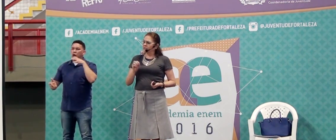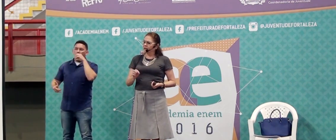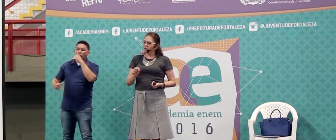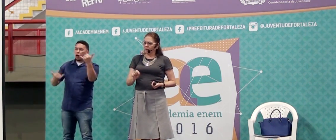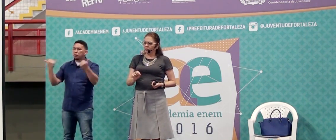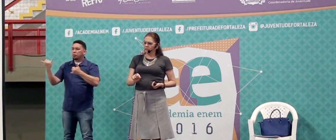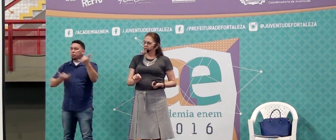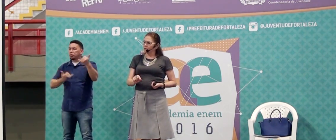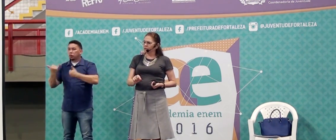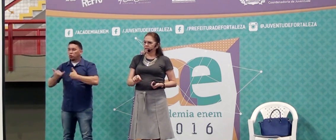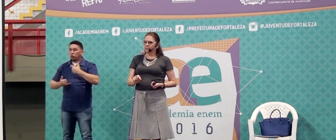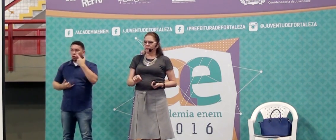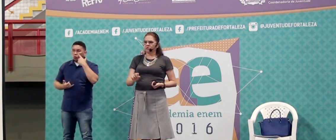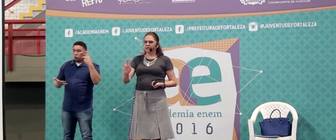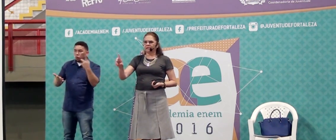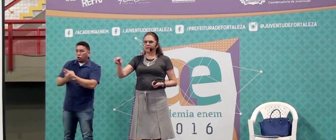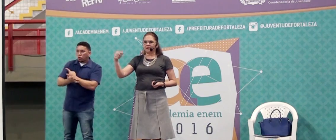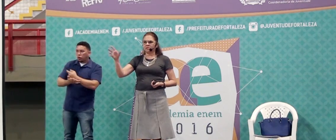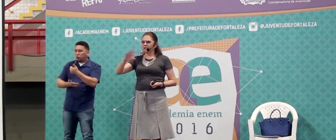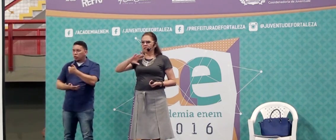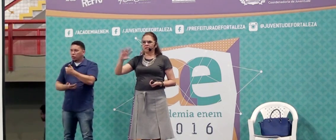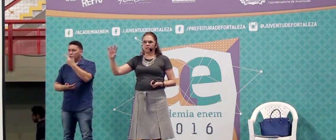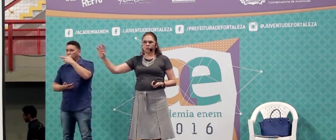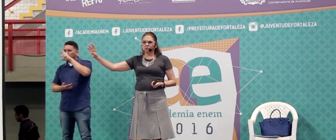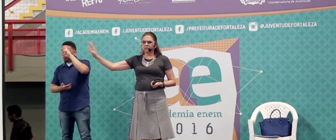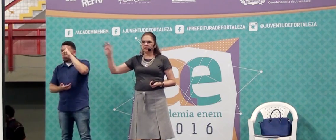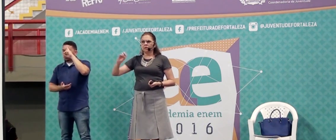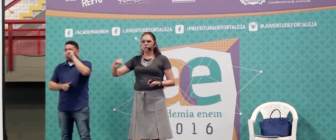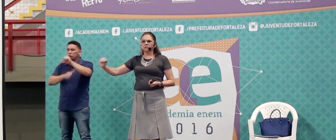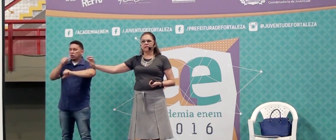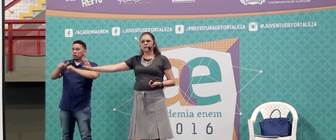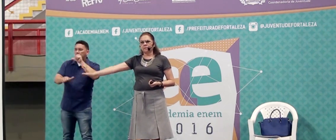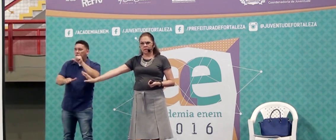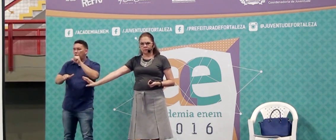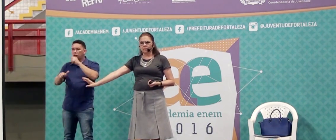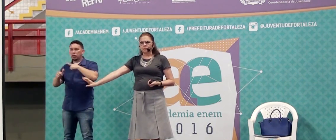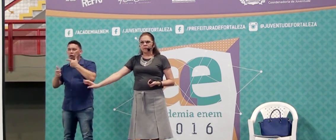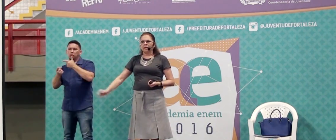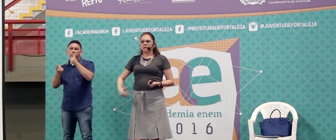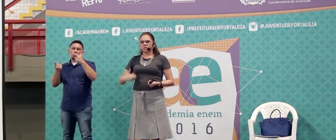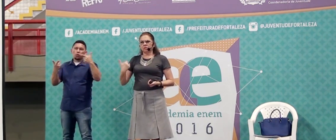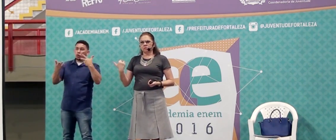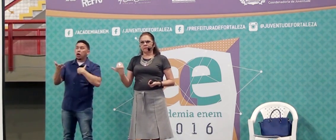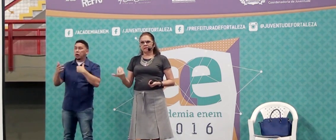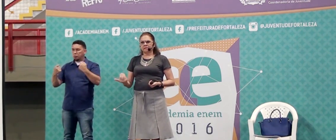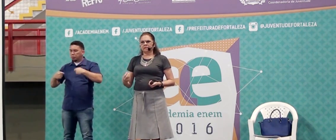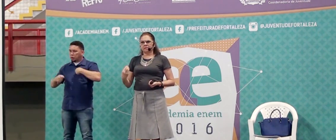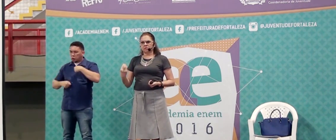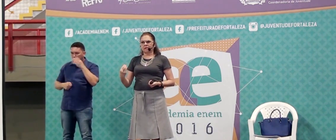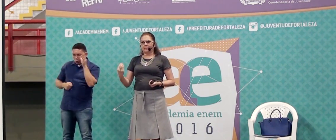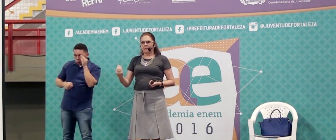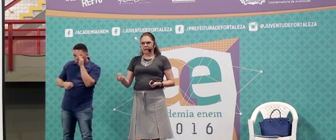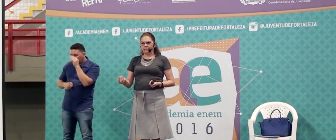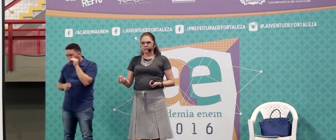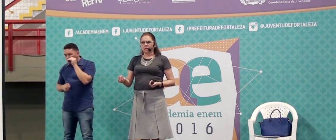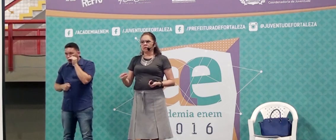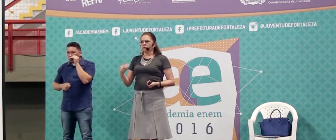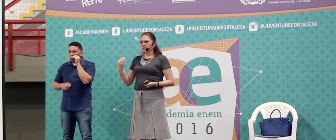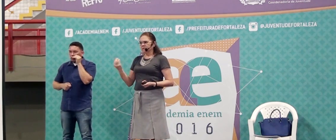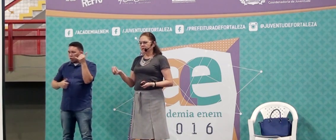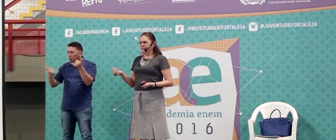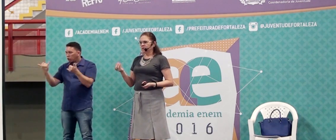rápidos. Às vezes uma coisa que acontece meio-dia à tarde, ela já tem outro segmento. E a gente precisa estar a